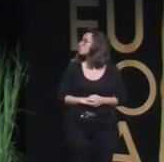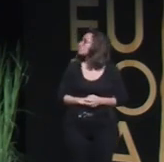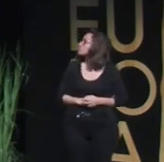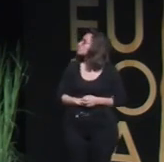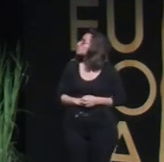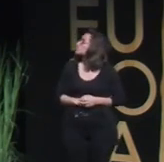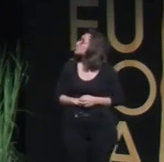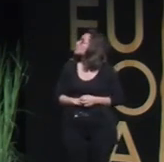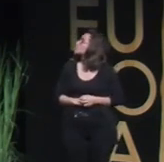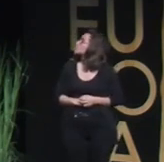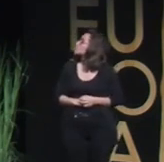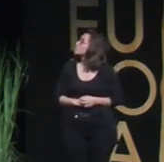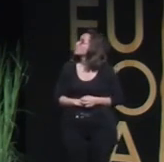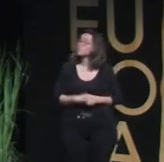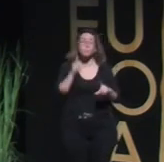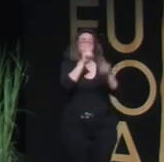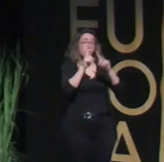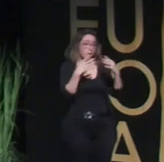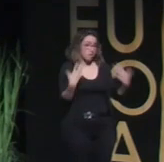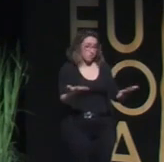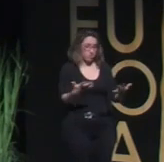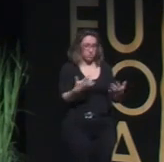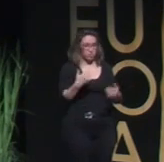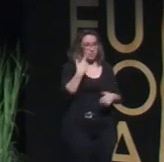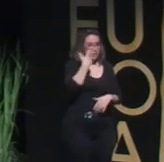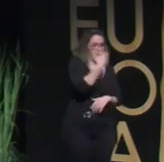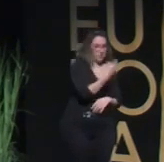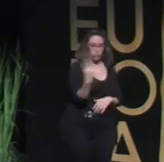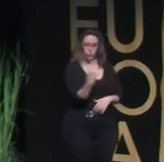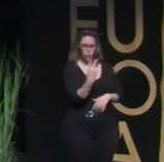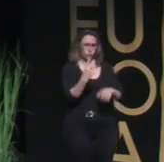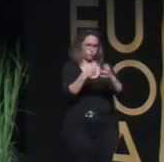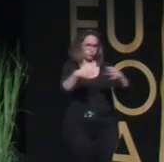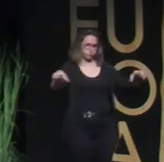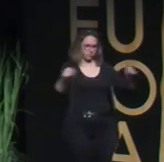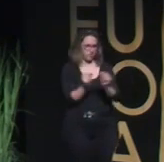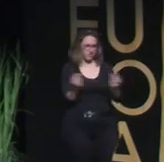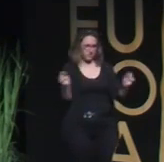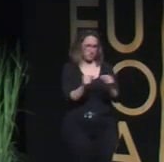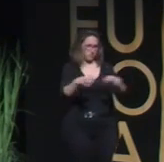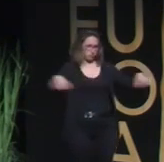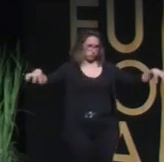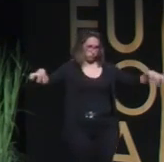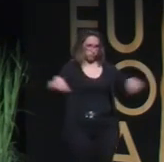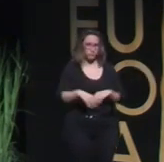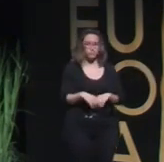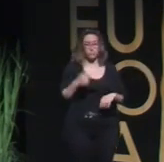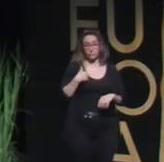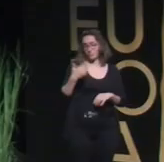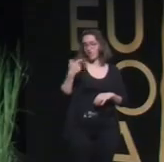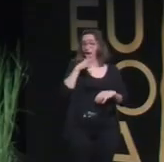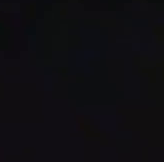¿Cuál es el marrón? El marrón es que estas dos realidades están muy distantes. Yo me he vuelto un poco friki con esto de trabajar con adolescentes. Hay una